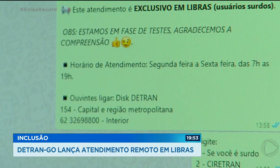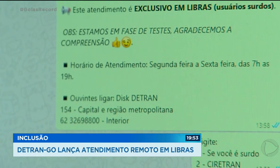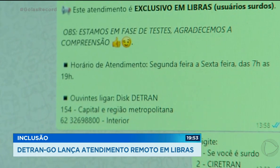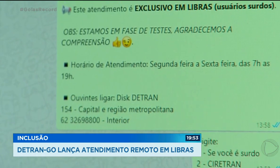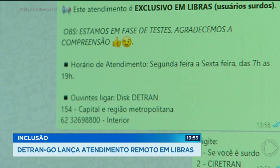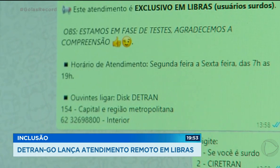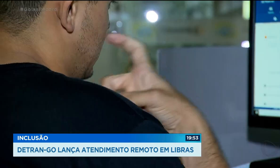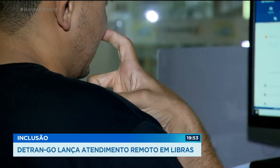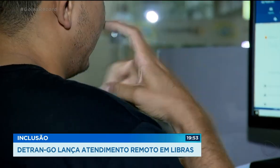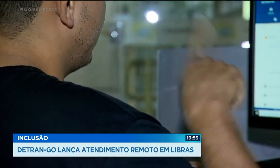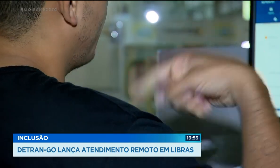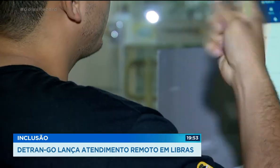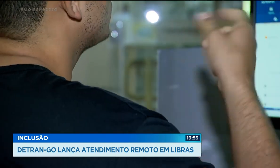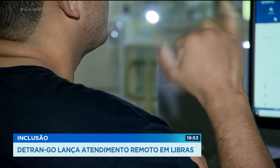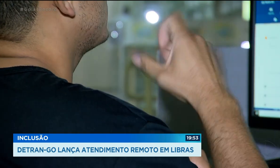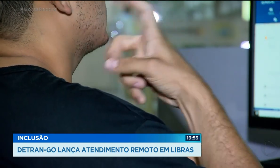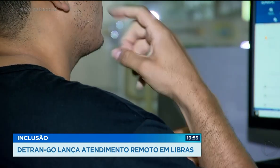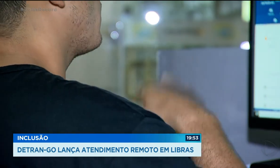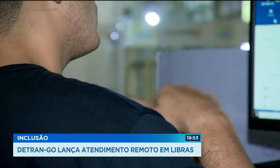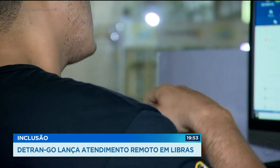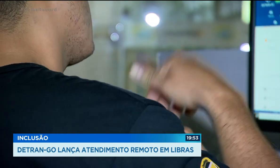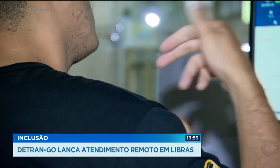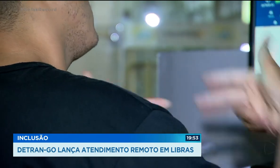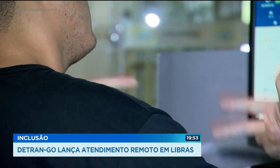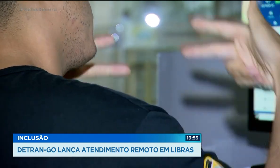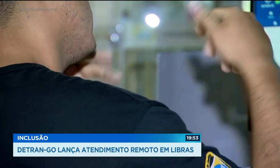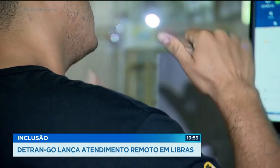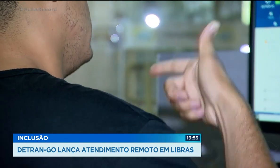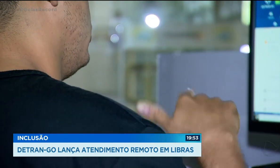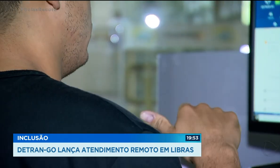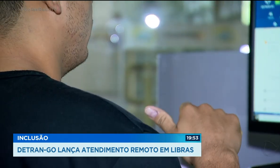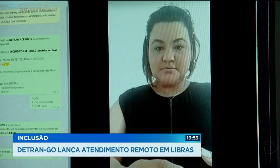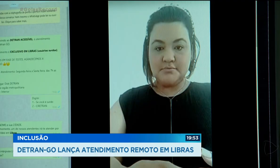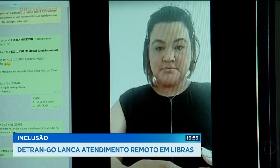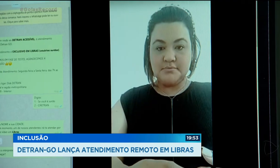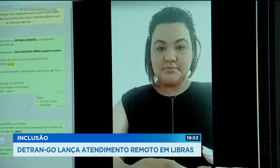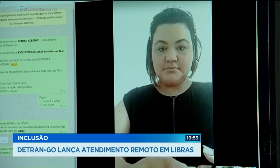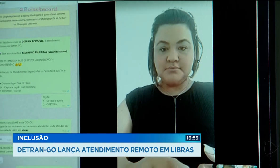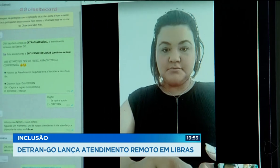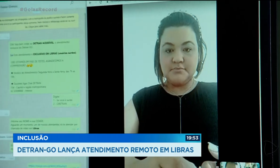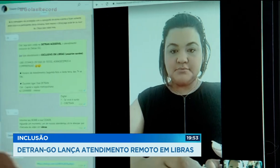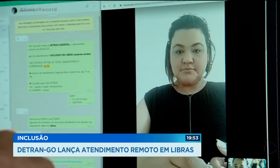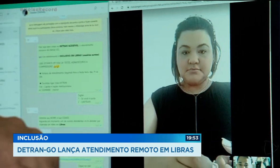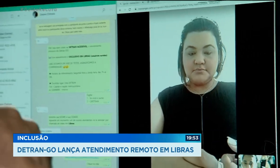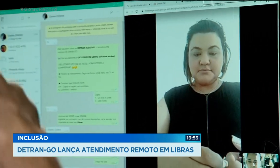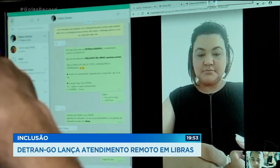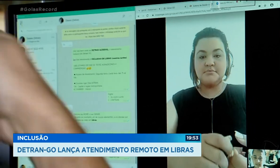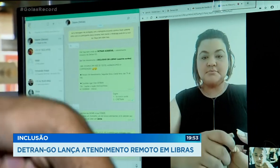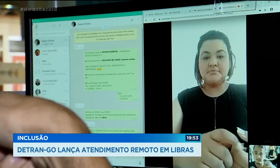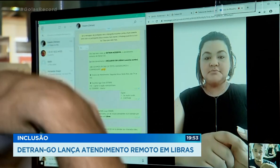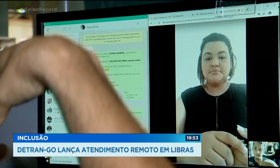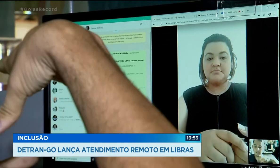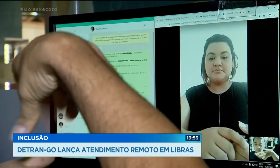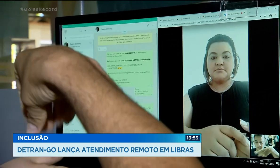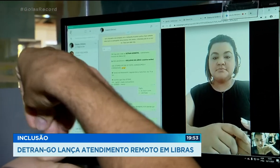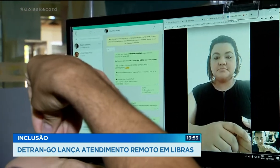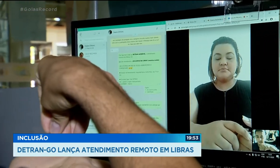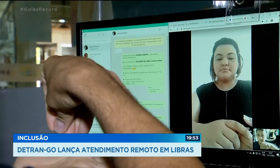o Siretrans, e que precise de ajuda na comunicação com o surdo. Logo, é gerado um link e começa a videochamada.